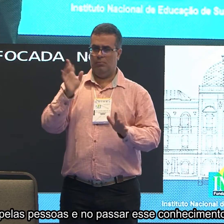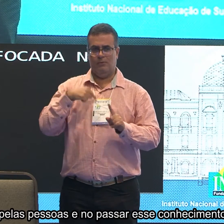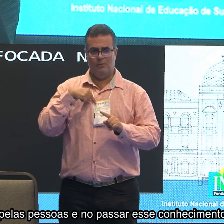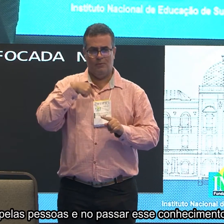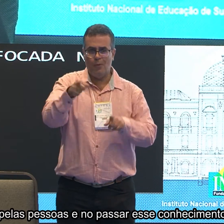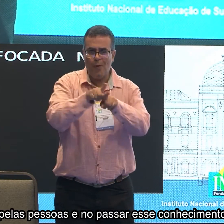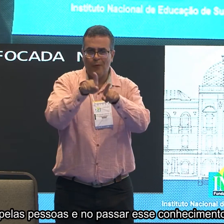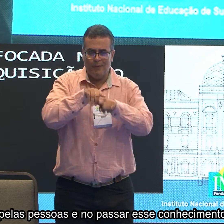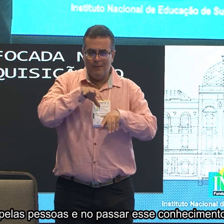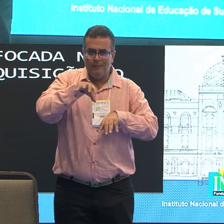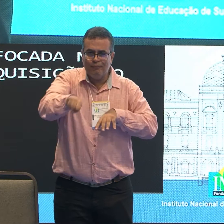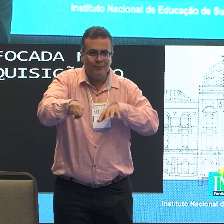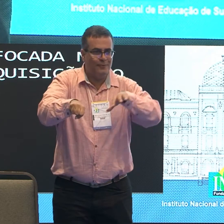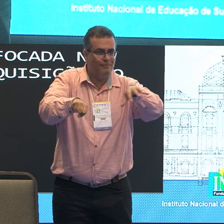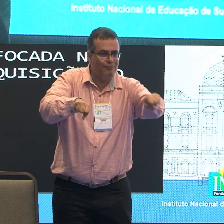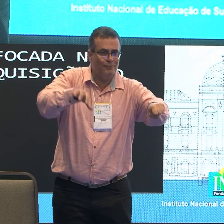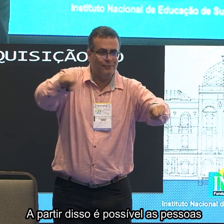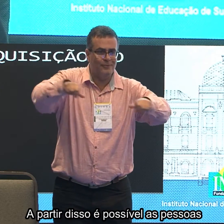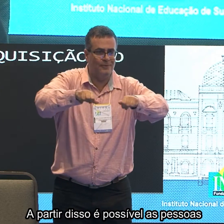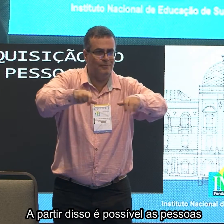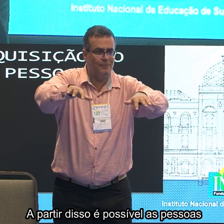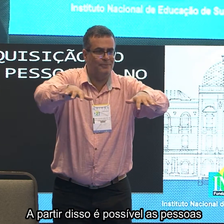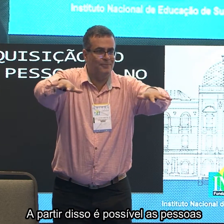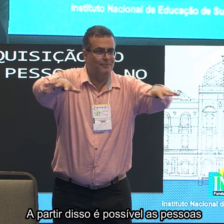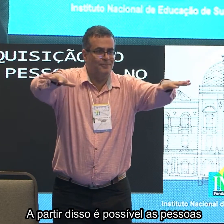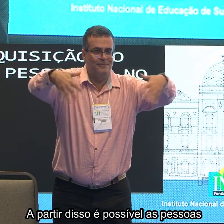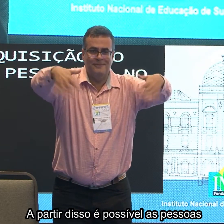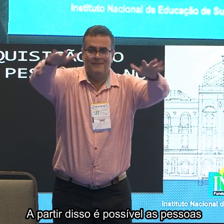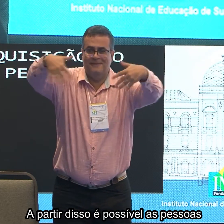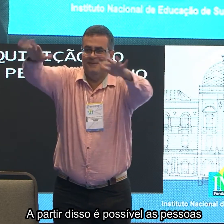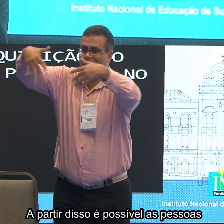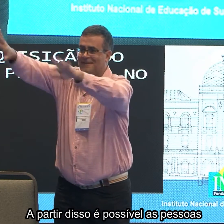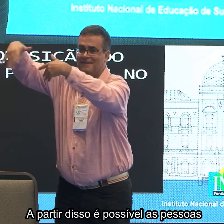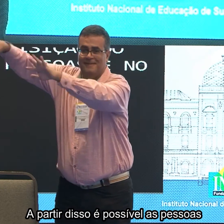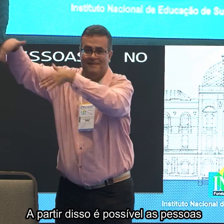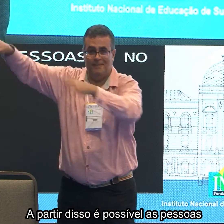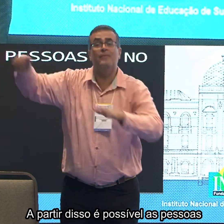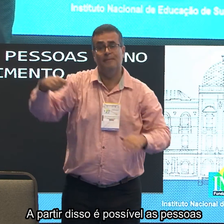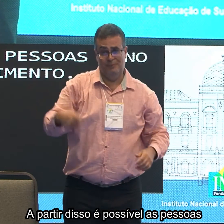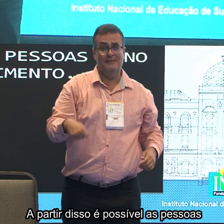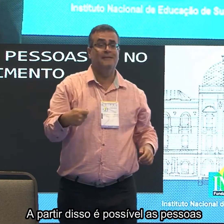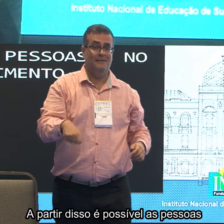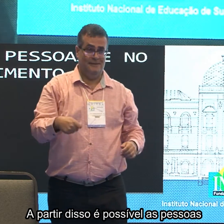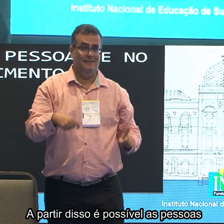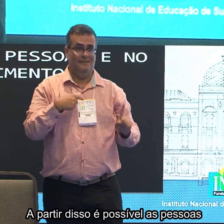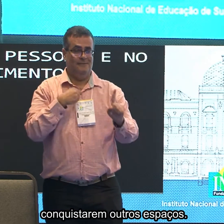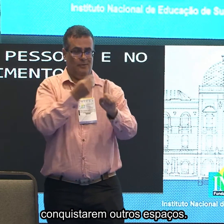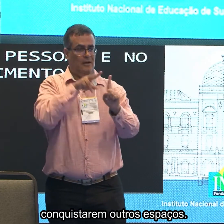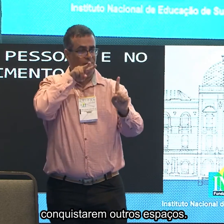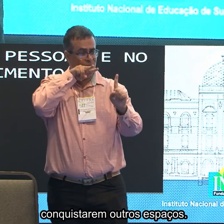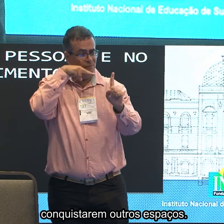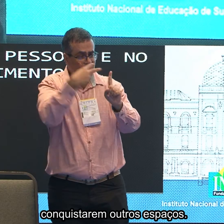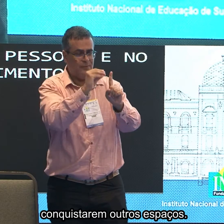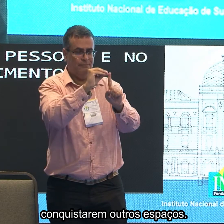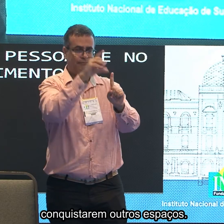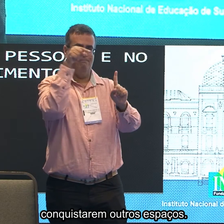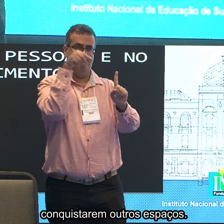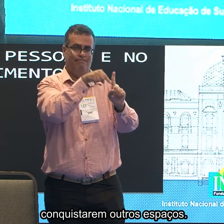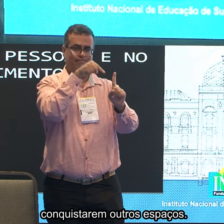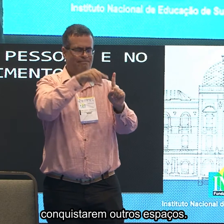esse conhecimento. Então, a partir disso, é possível as pessoas conquistarem também outros